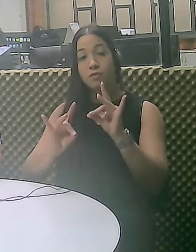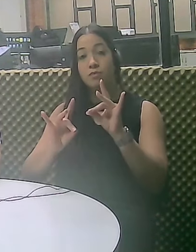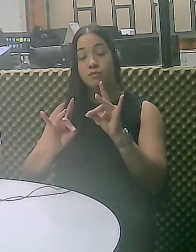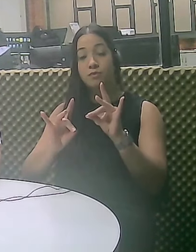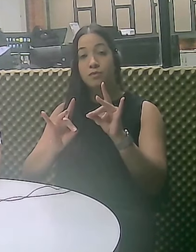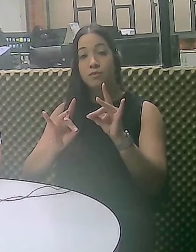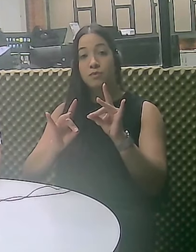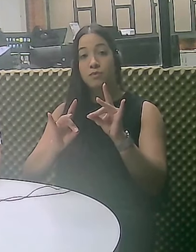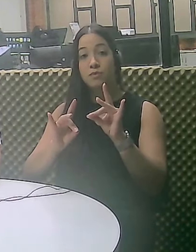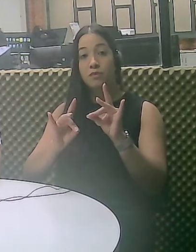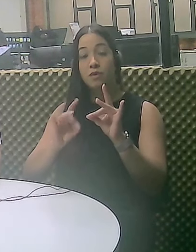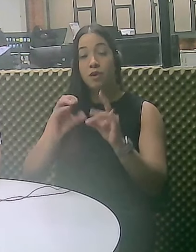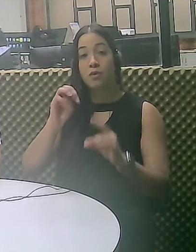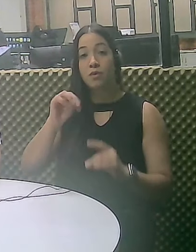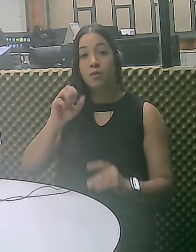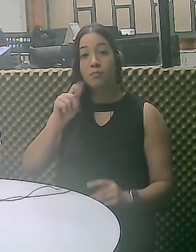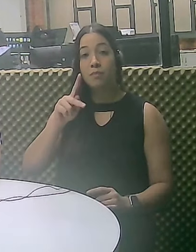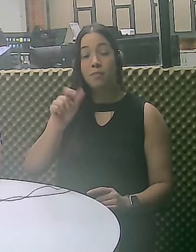processoseletivo da